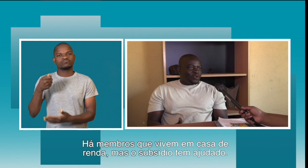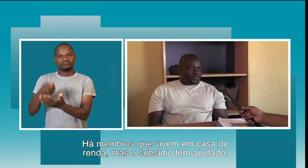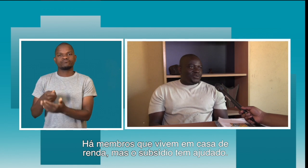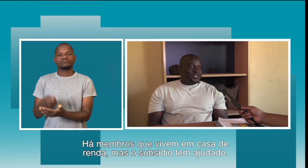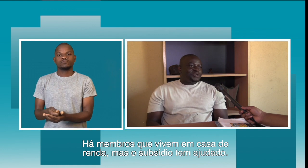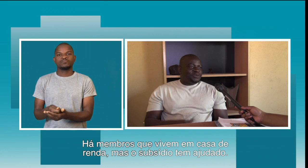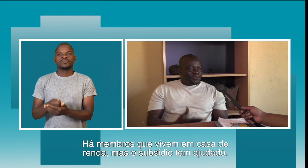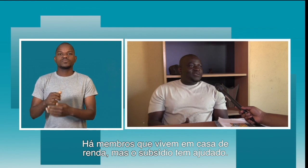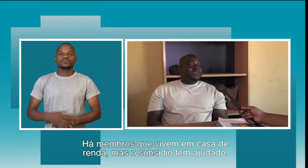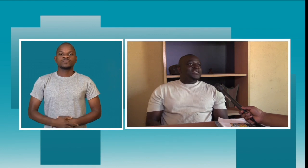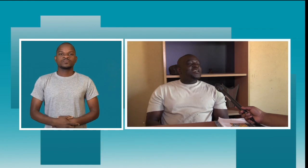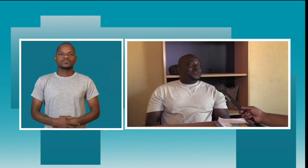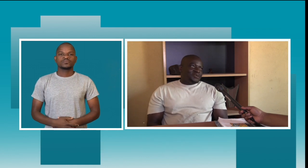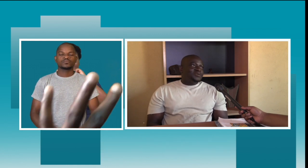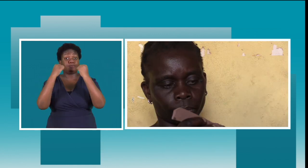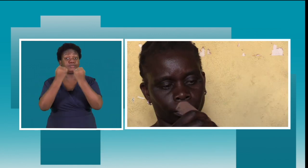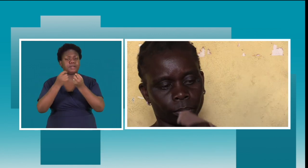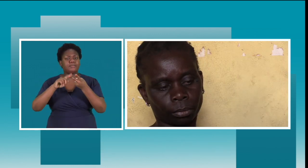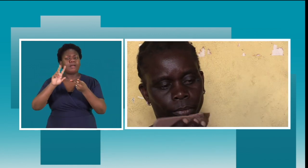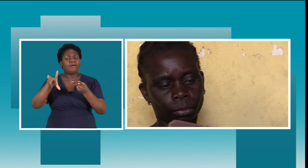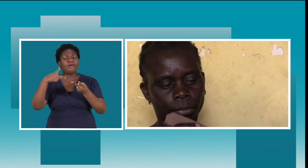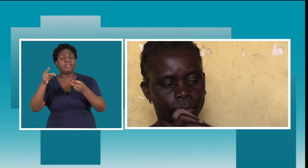nós temos dado como subsídios, e tem ajudado.